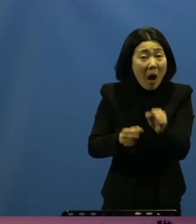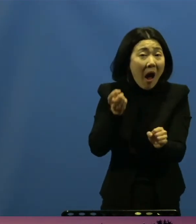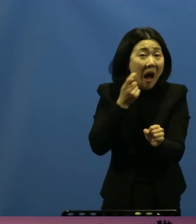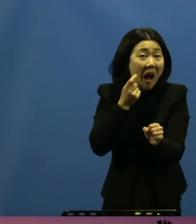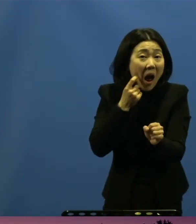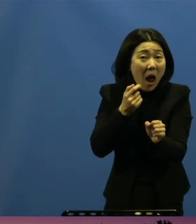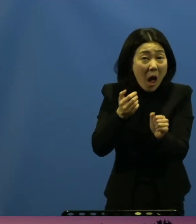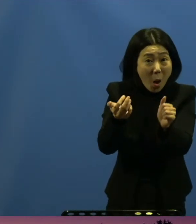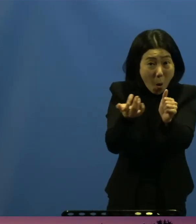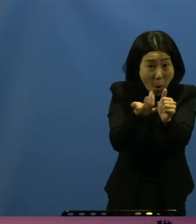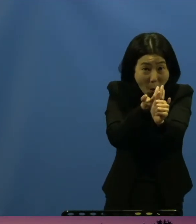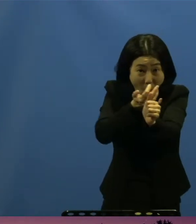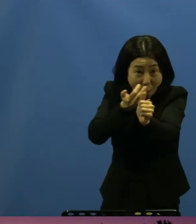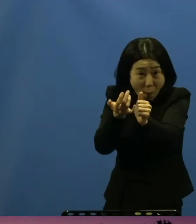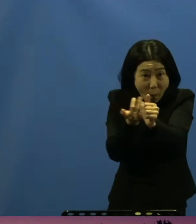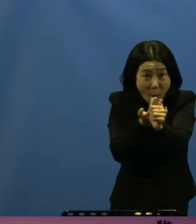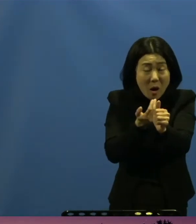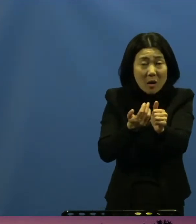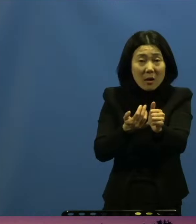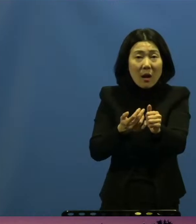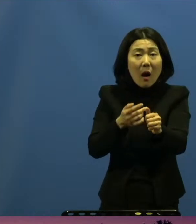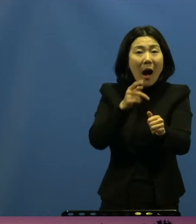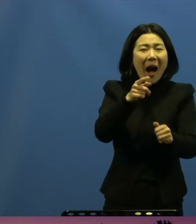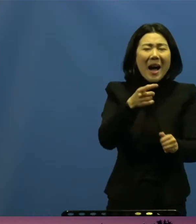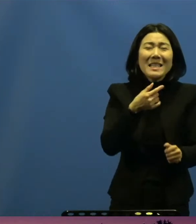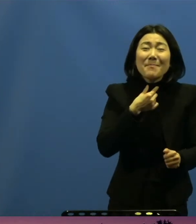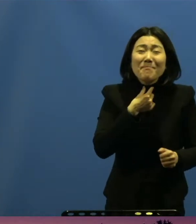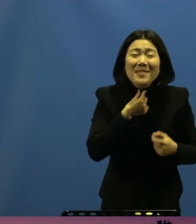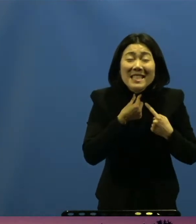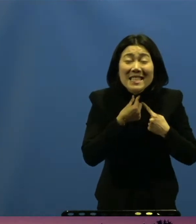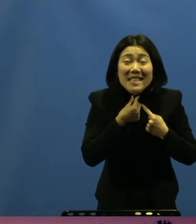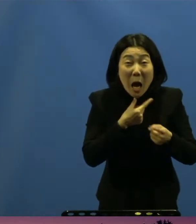거예요. 끊임없이 우리의 욕망에 부채질을 하는 거예요.